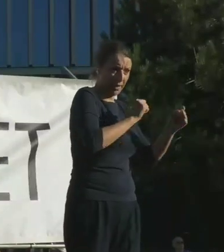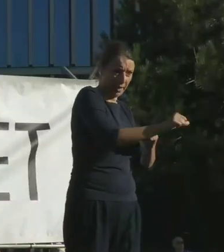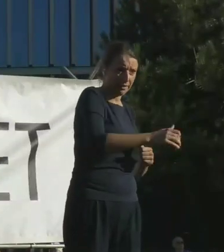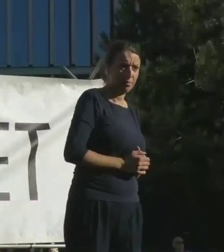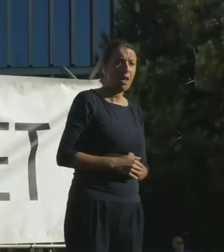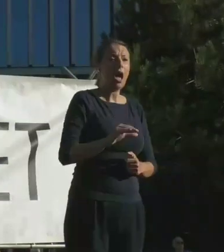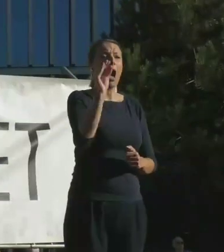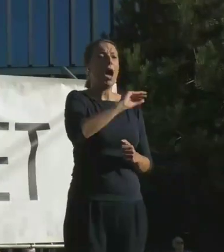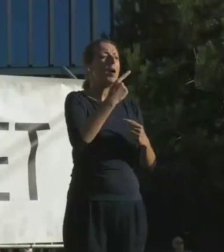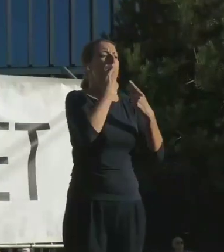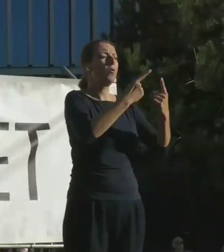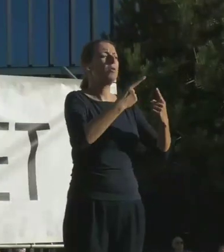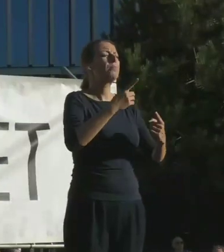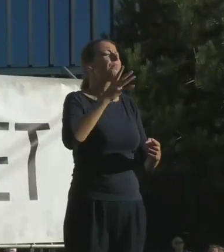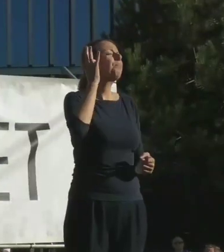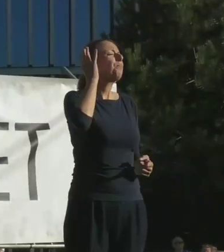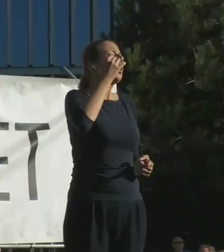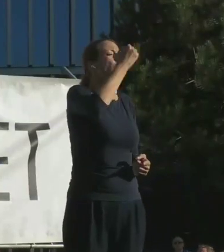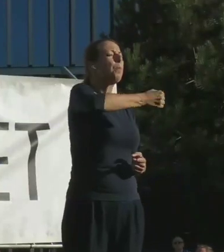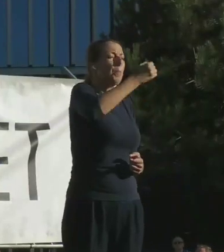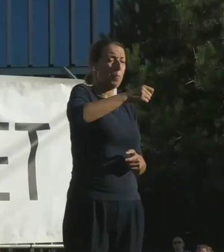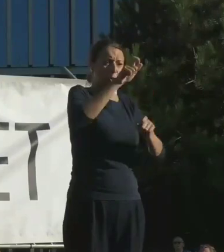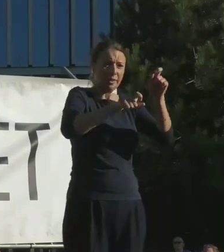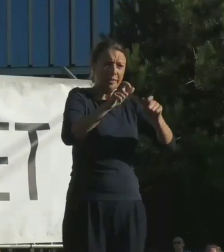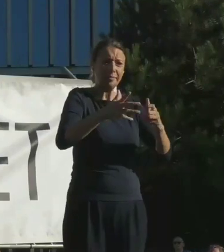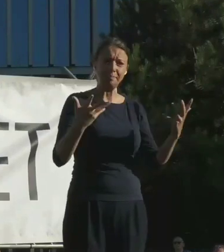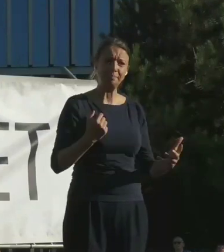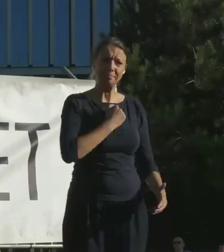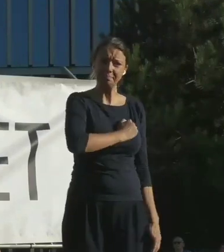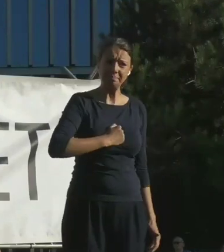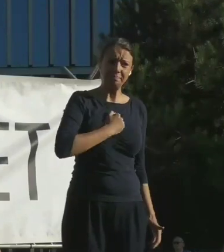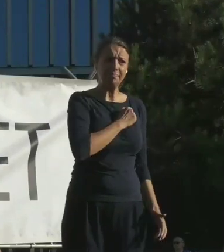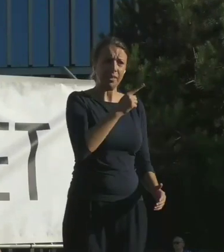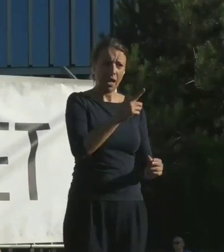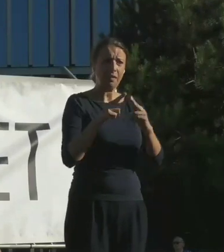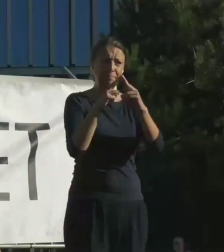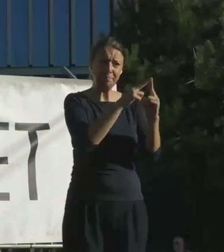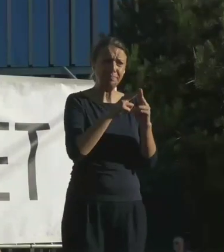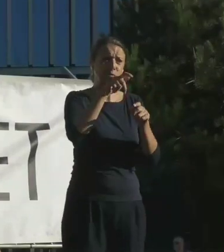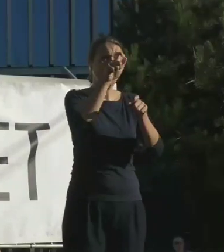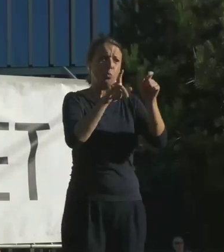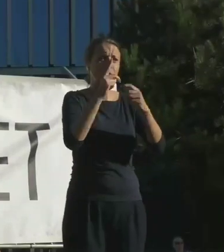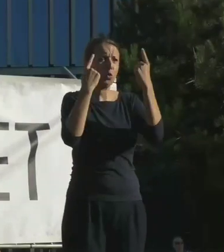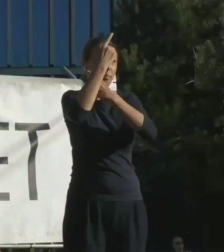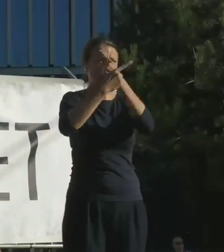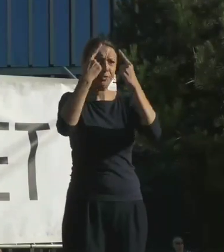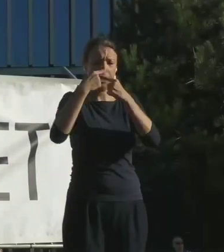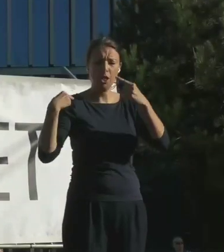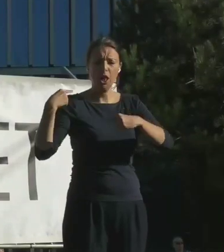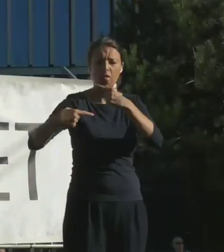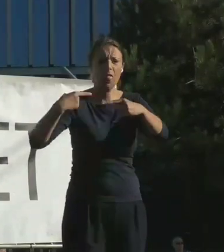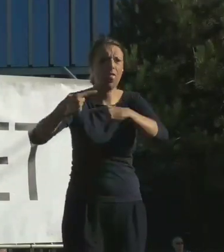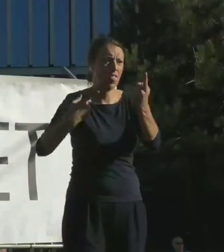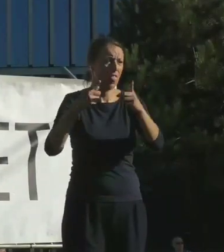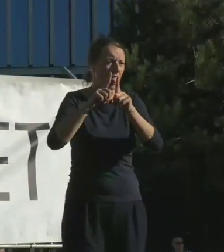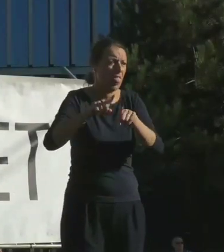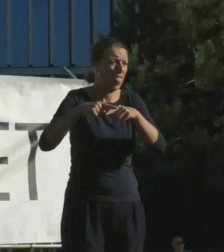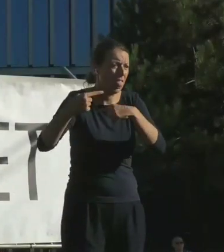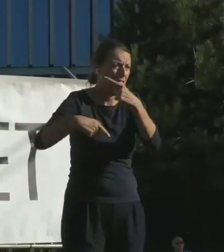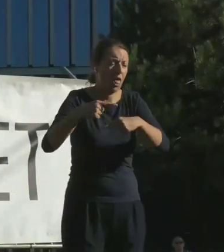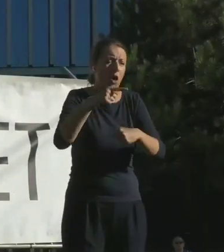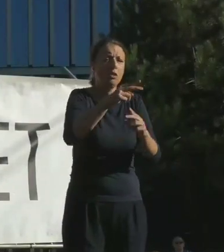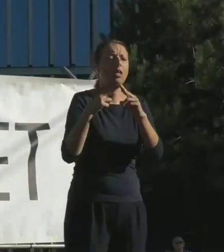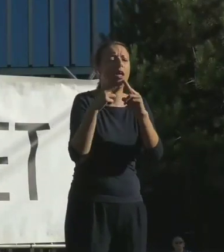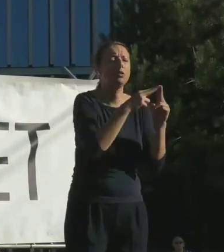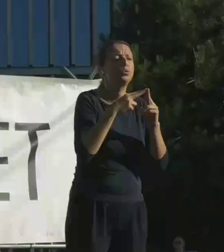niestety, ale ugadują się z konserwatystami nad naszymi głowami, negocjują ustawy, pytają się ich, na co